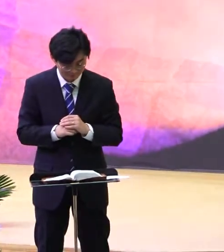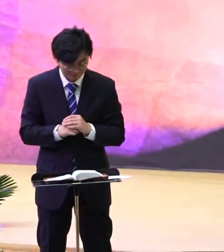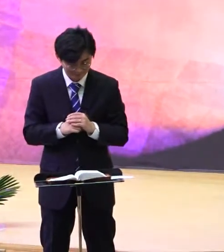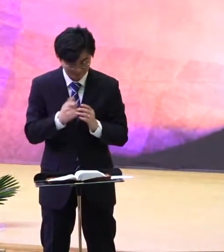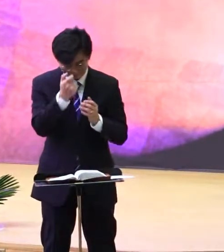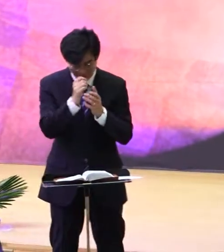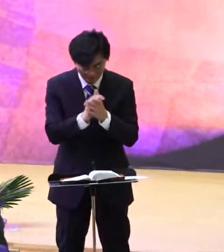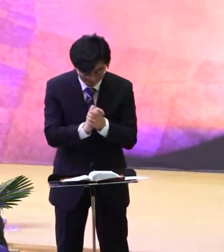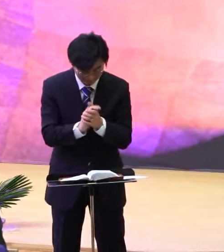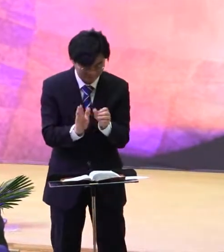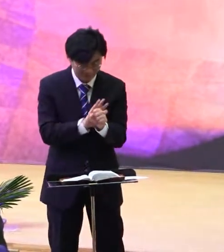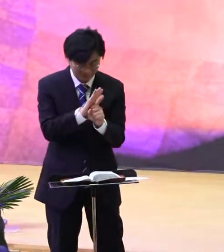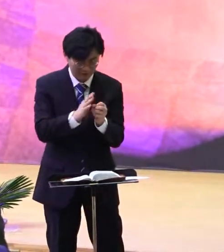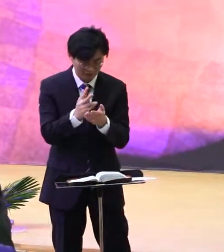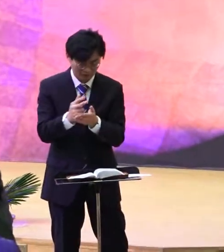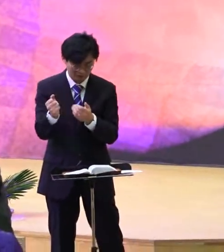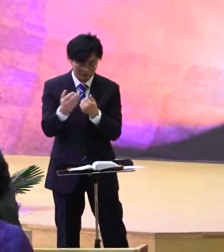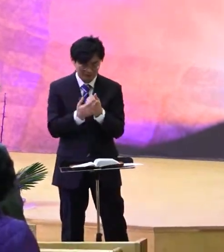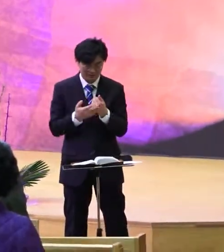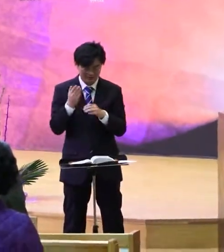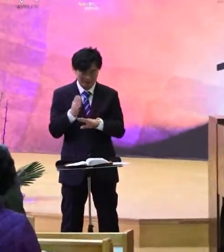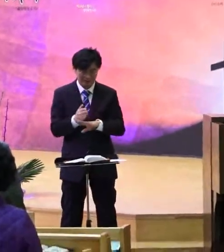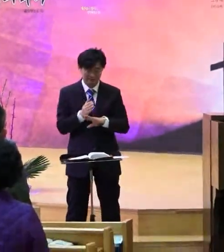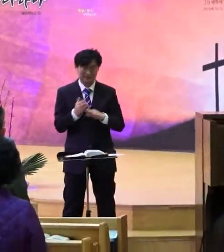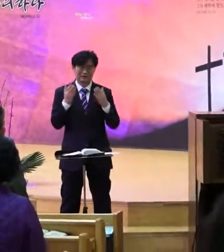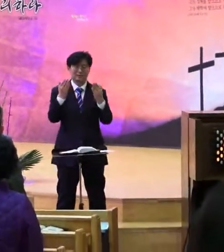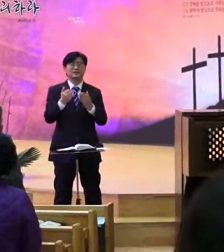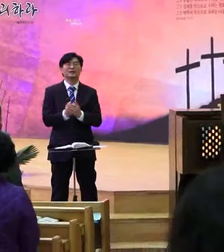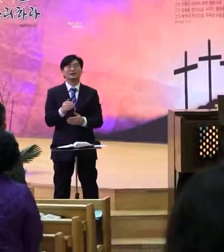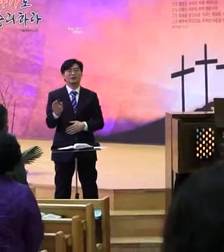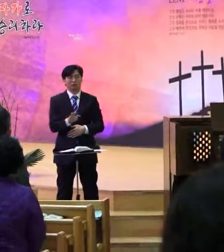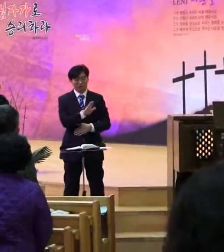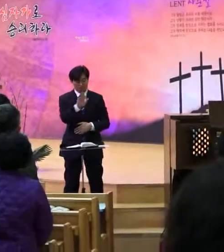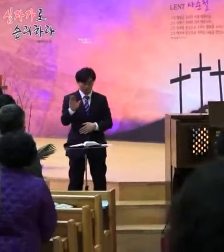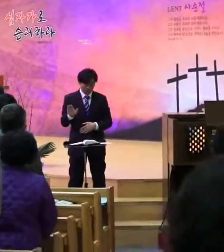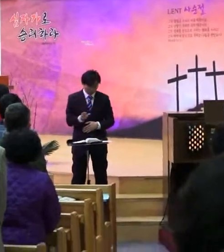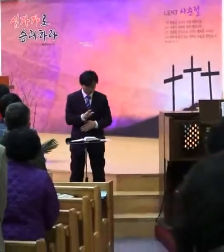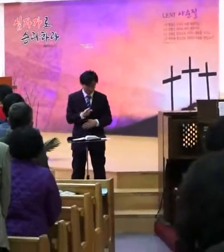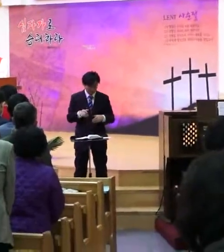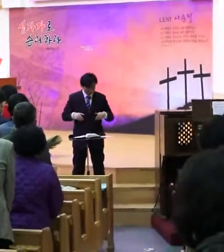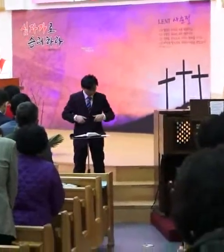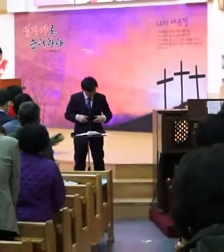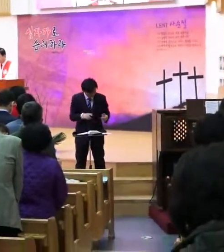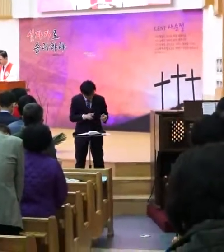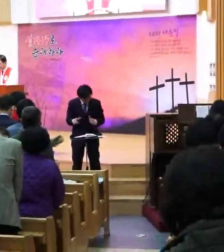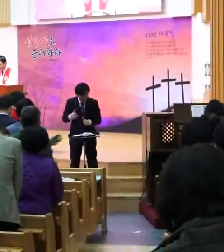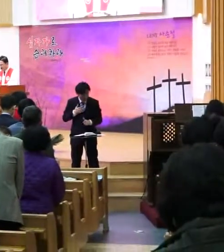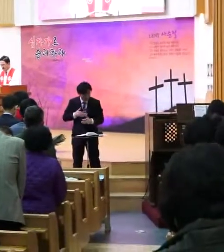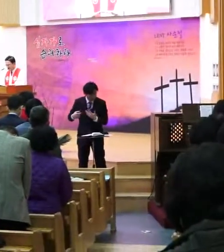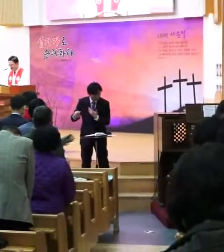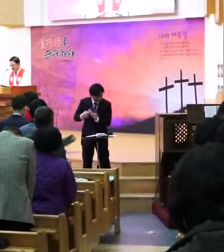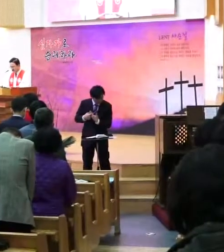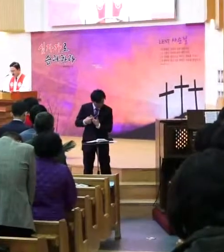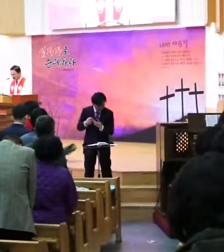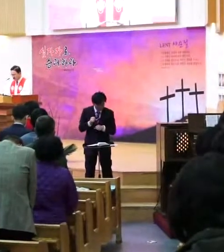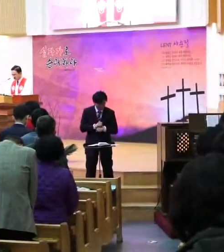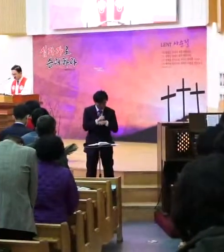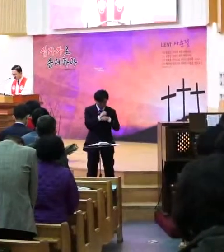사랑의 주님, 우리 주님의 은혜를 감사합니다. 우리의 모든 필요를 아시고 채워주시는 주님, 지금 이